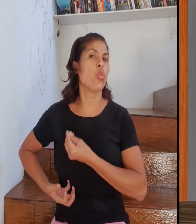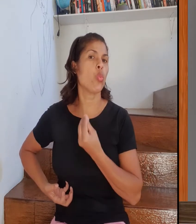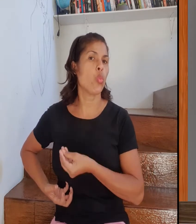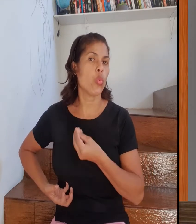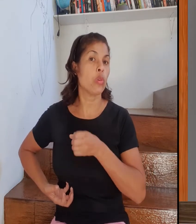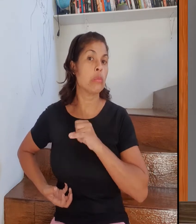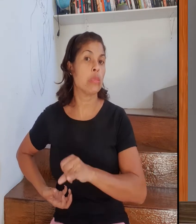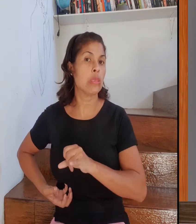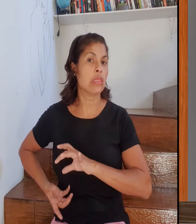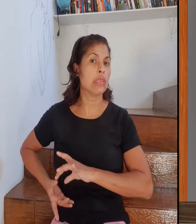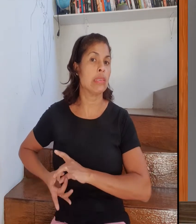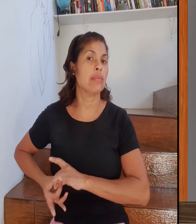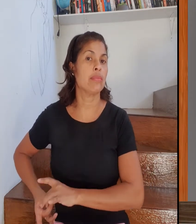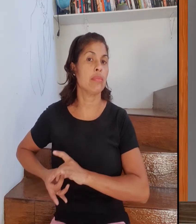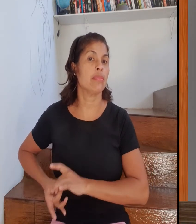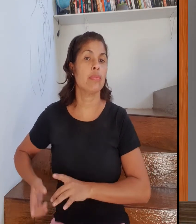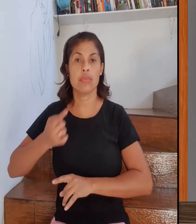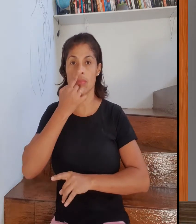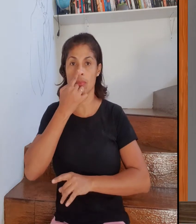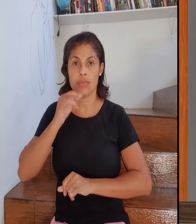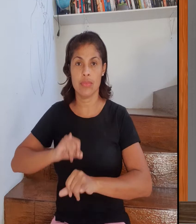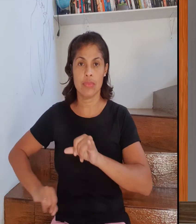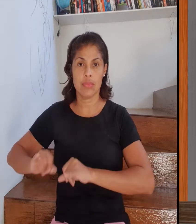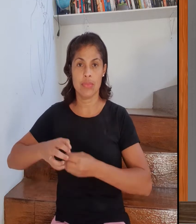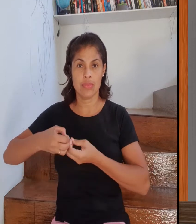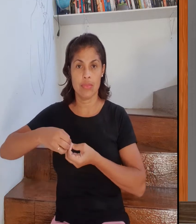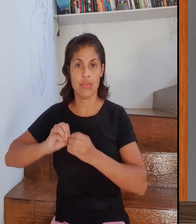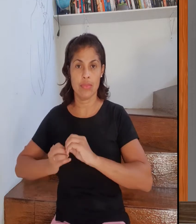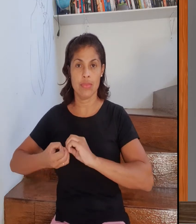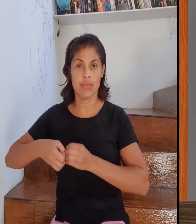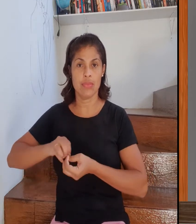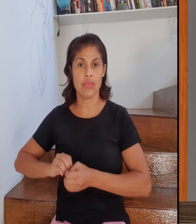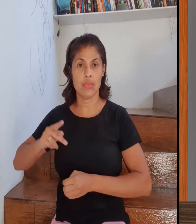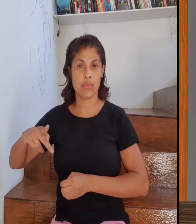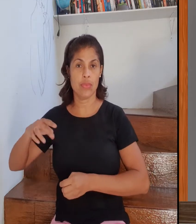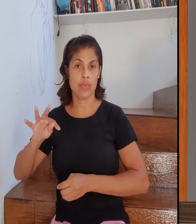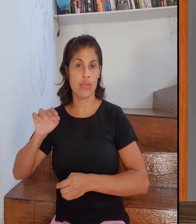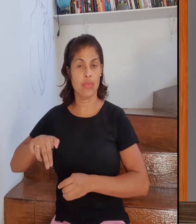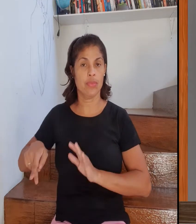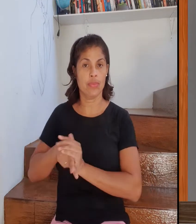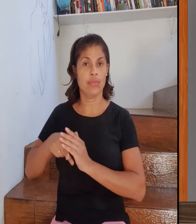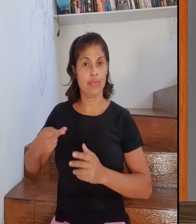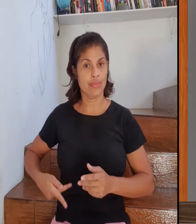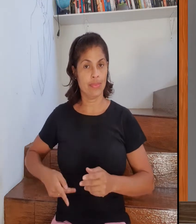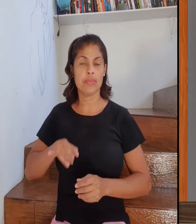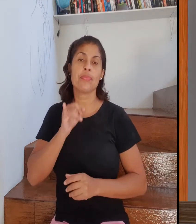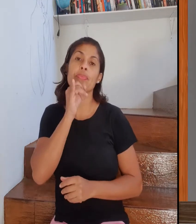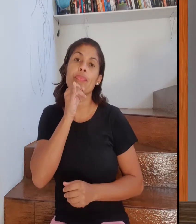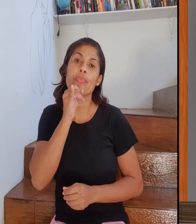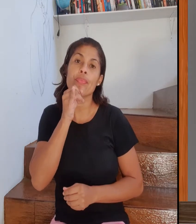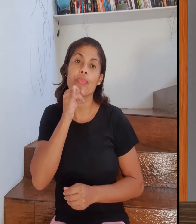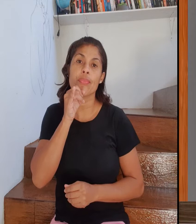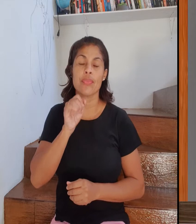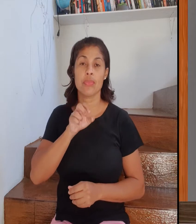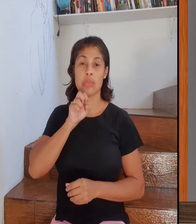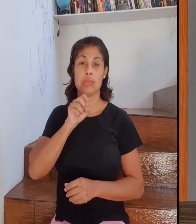local se houver afinidade química entre as suas moléculas e as proteínas teciduais. Um bom exemplo é